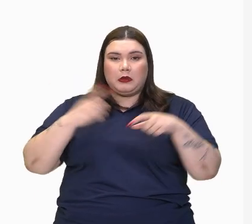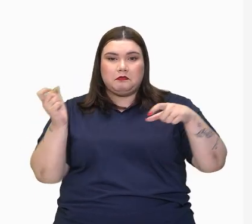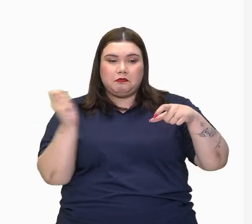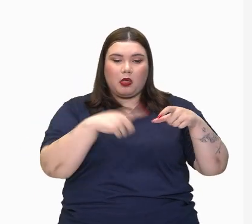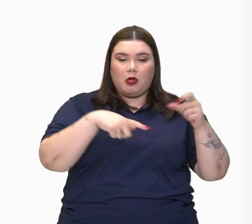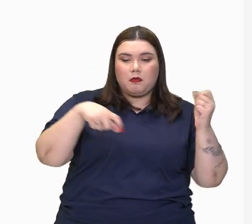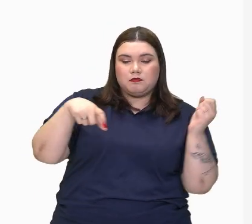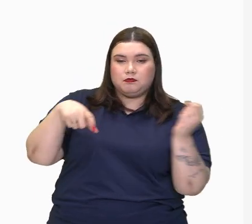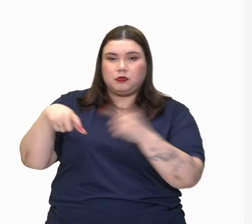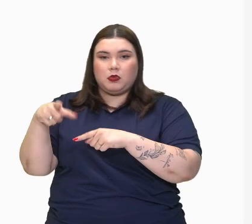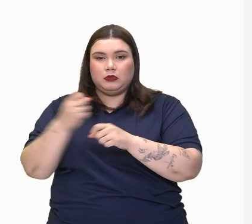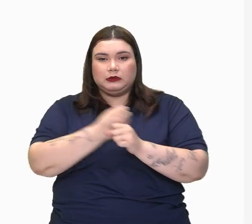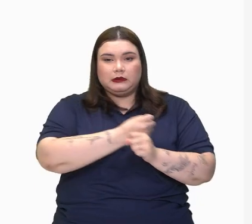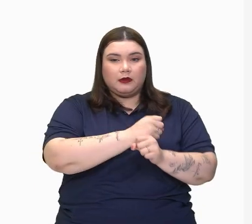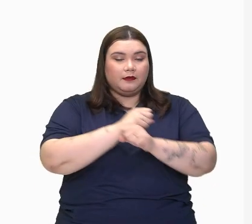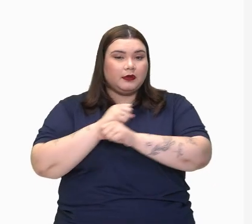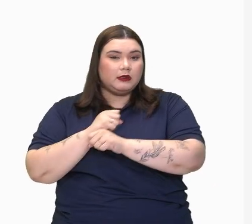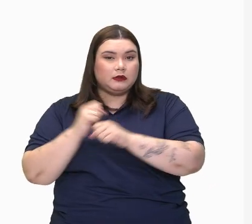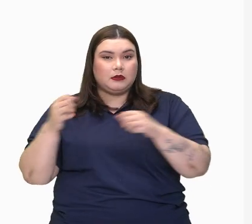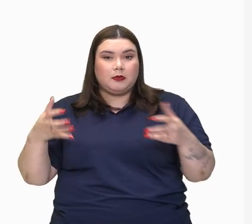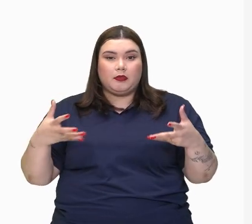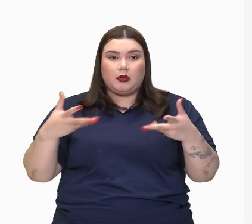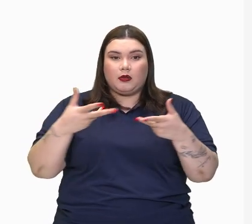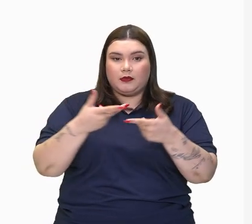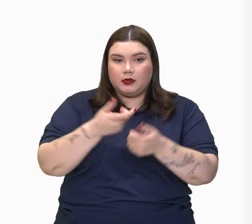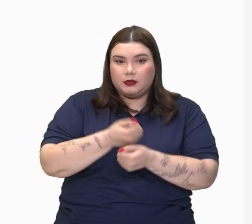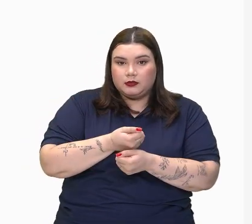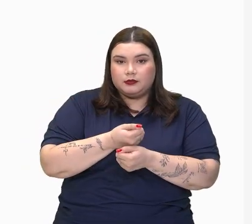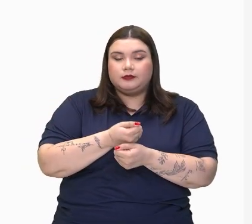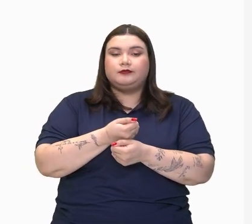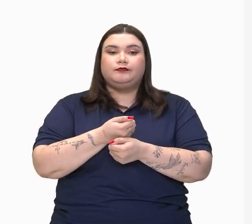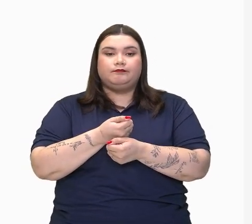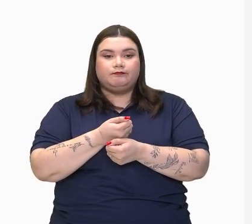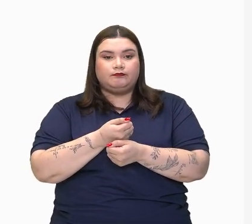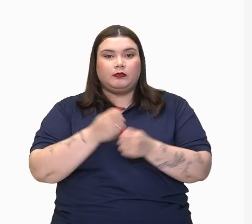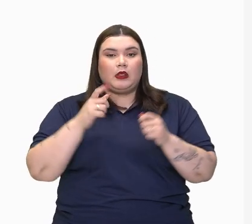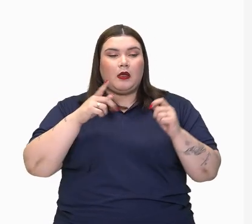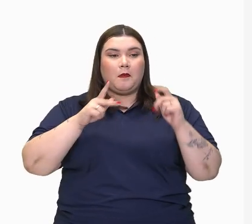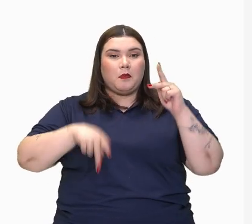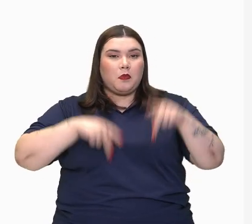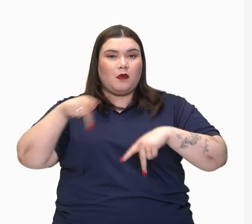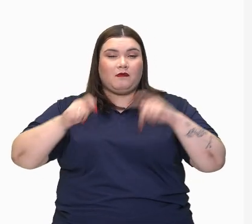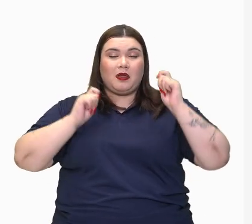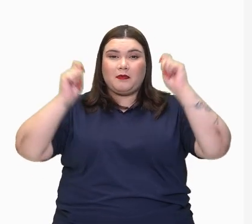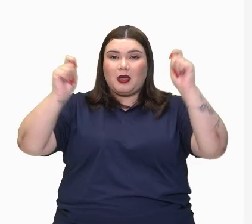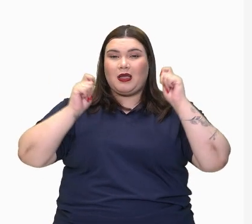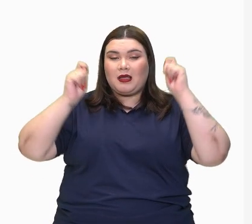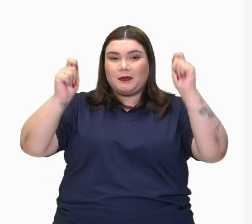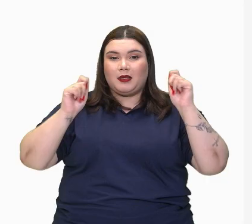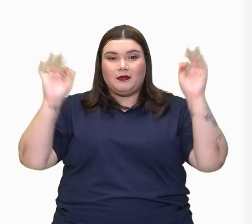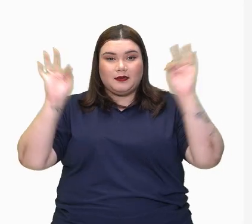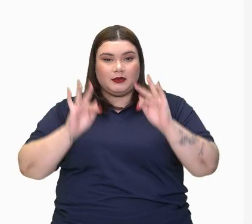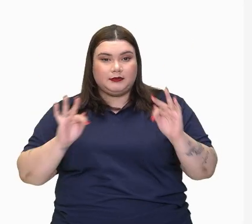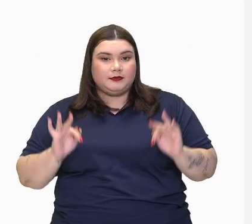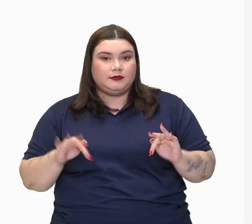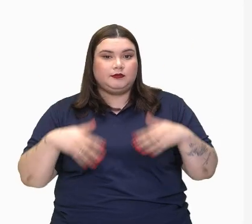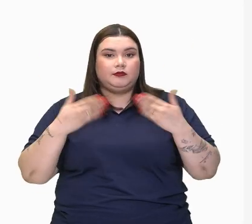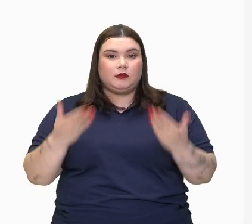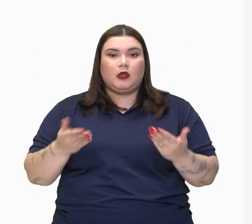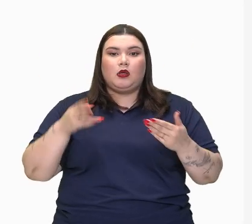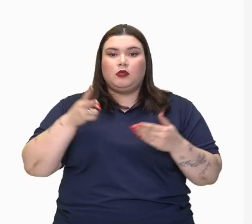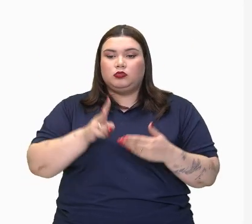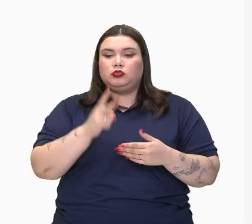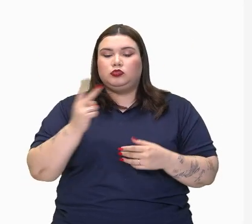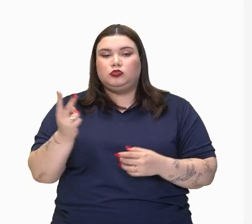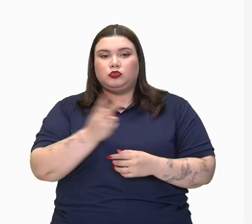lances emocionantes, veja que eu estou fazendo descrições, defesas incríveis e torcidas vibrantes. O resultado manteve as